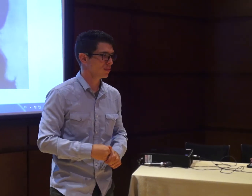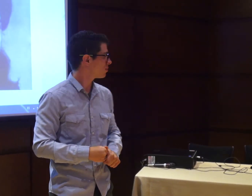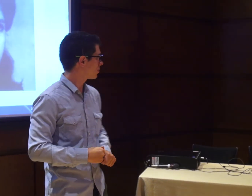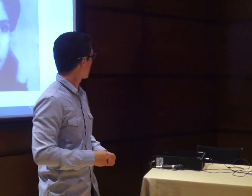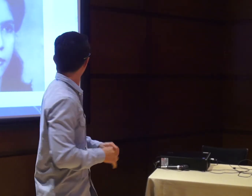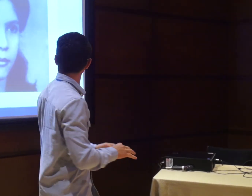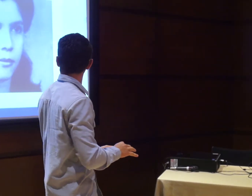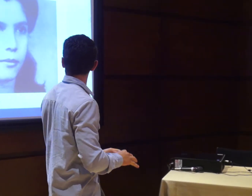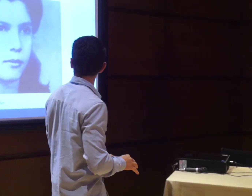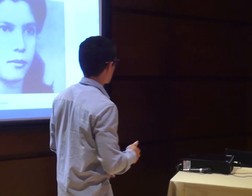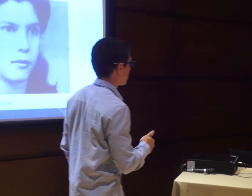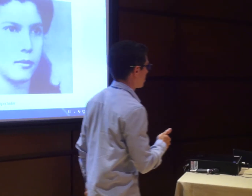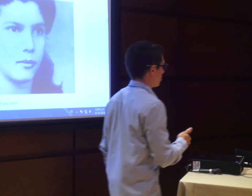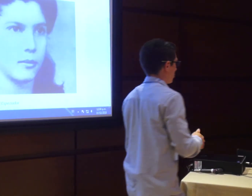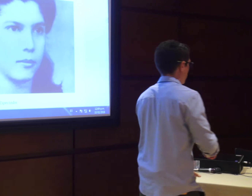en diferentes espacios.